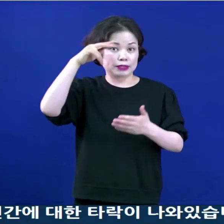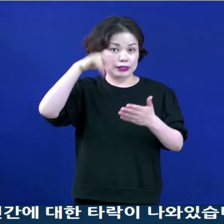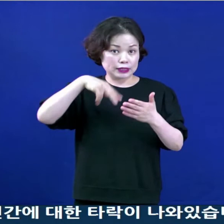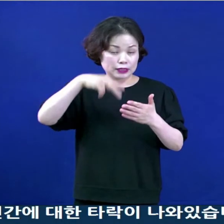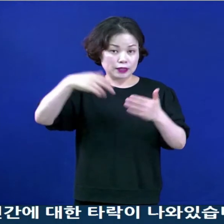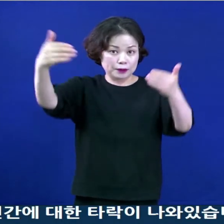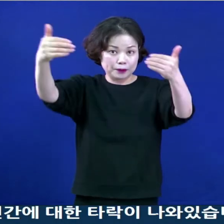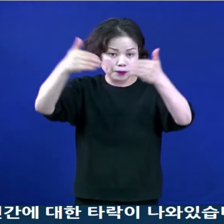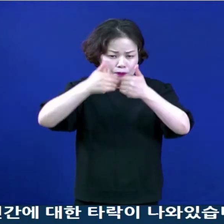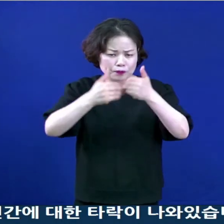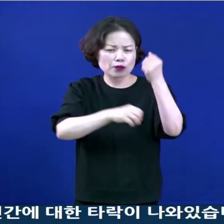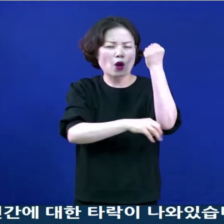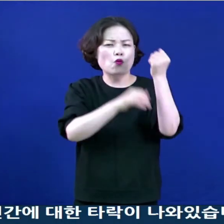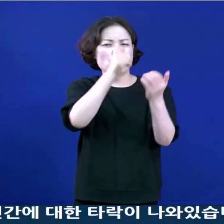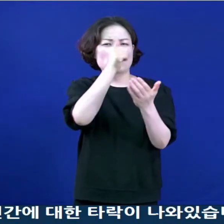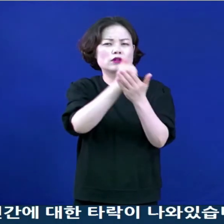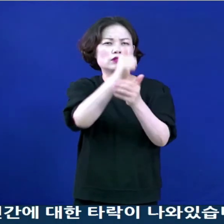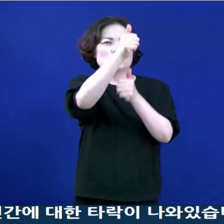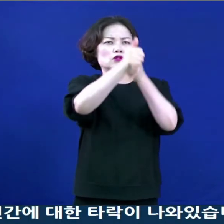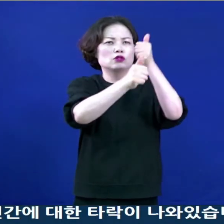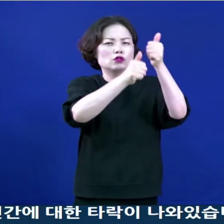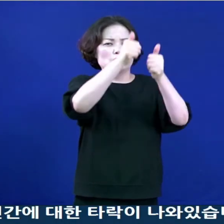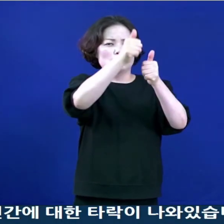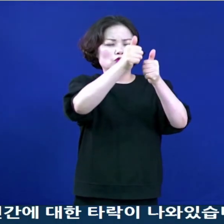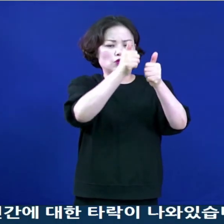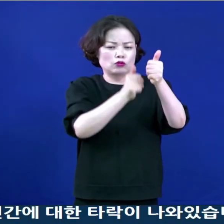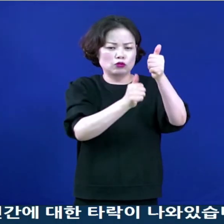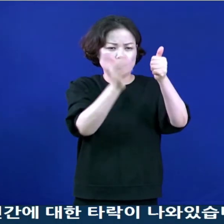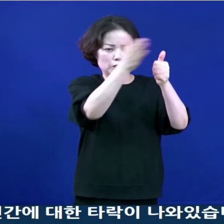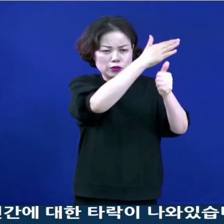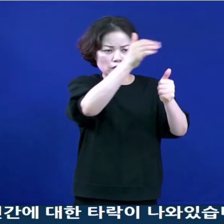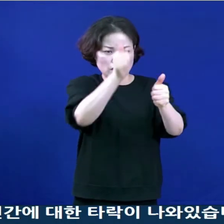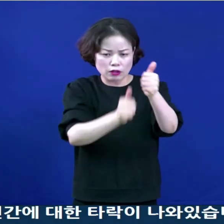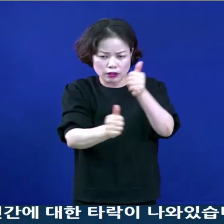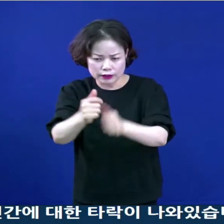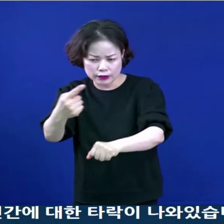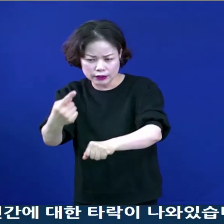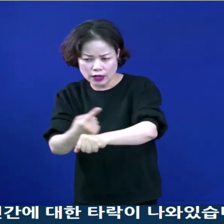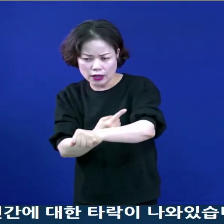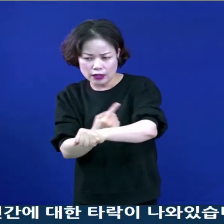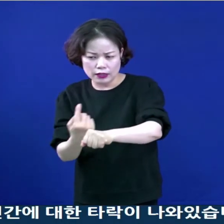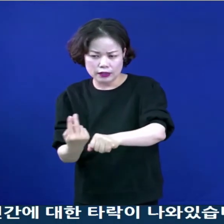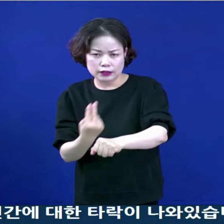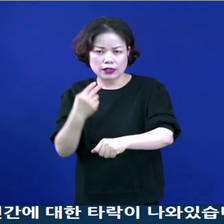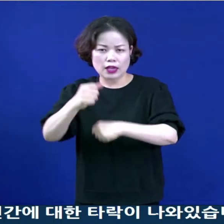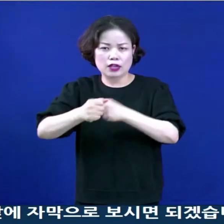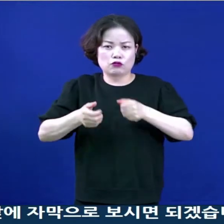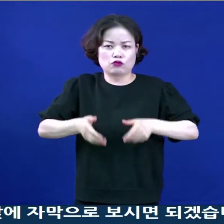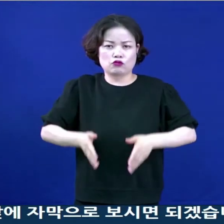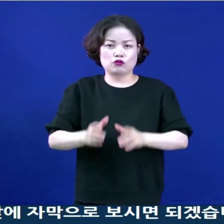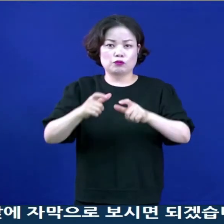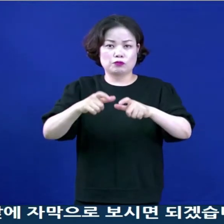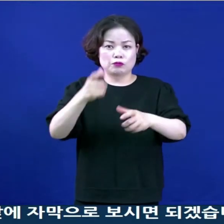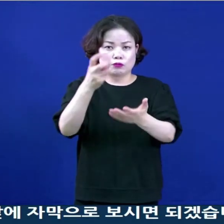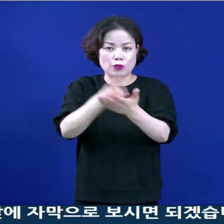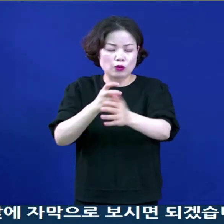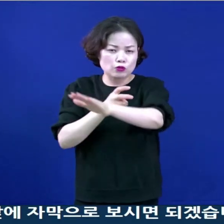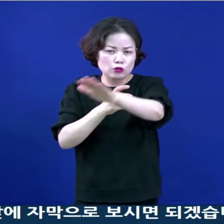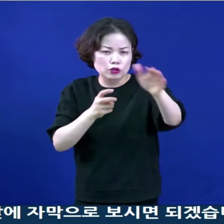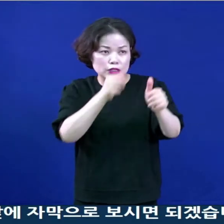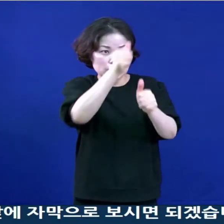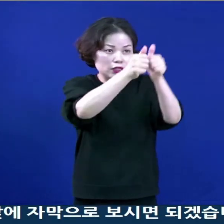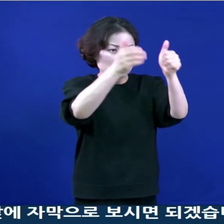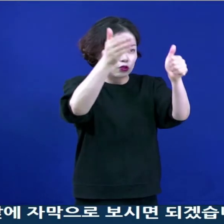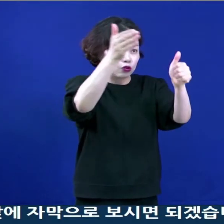경청하셔요. 원죄는 우리 시조로부터 그 후손에게 자연 생육법으로 전해지므로 우리